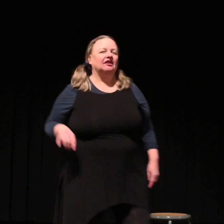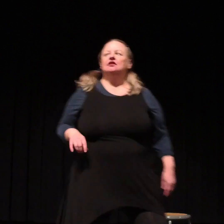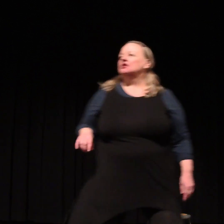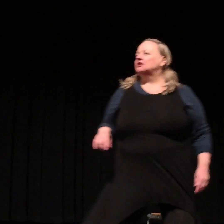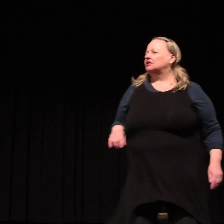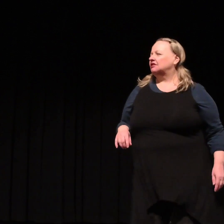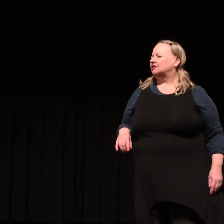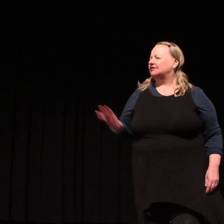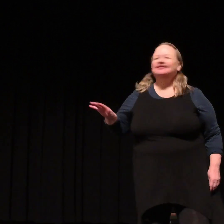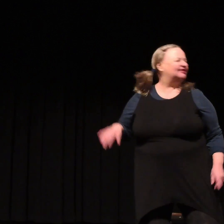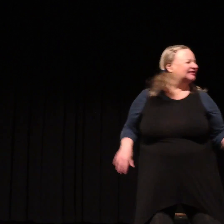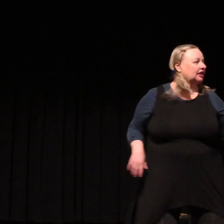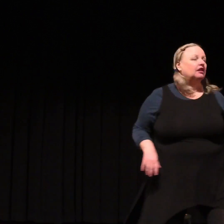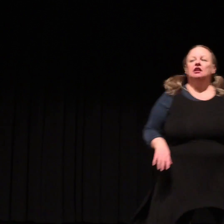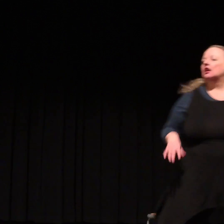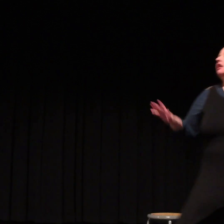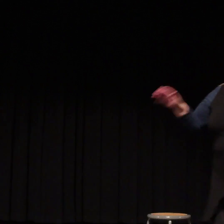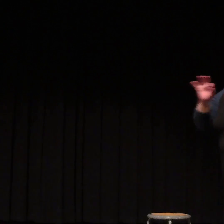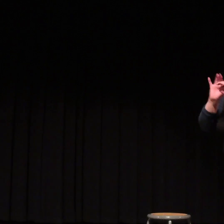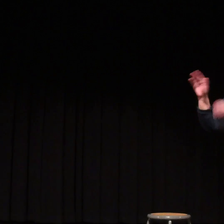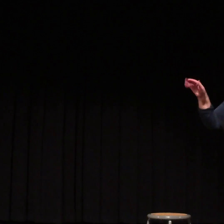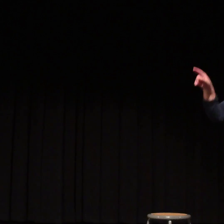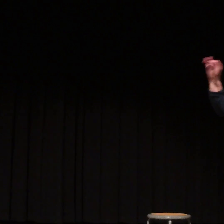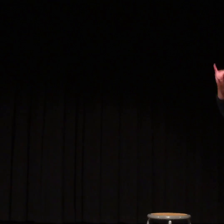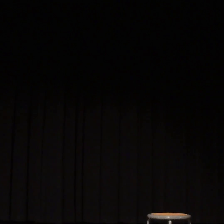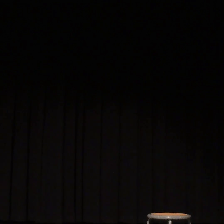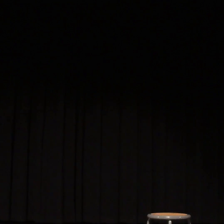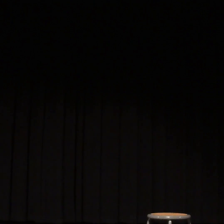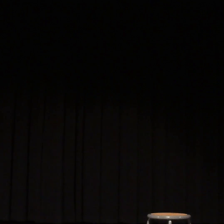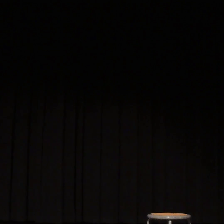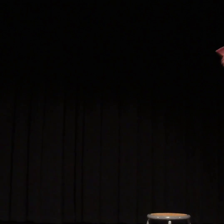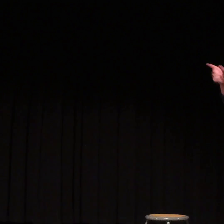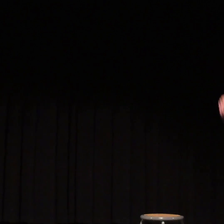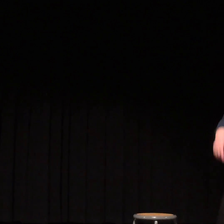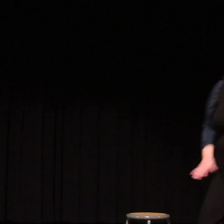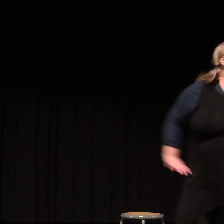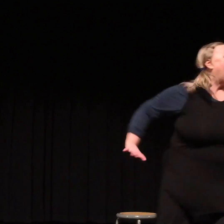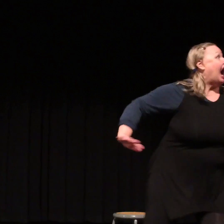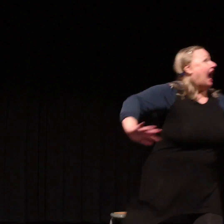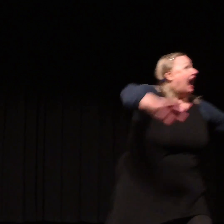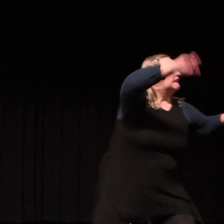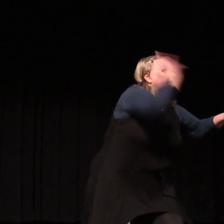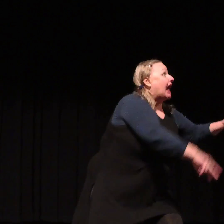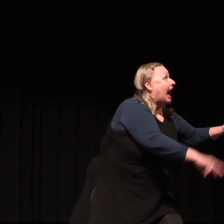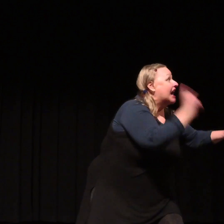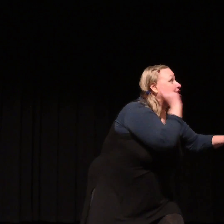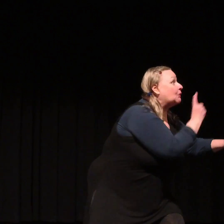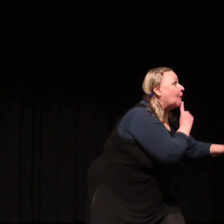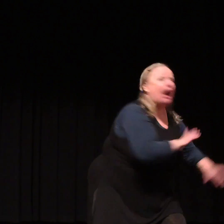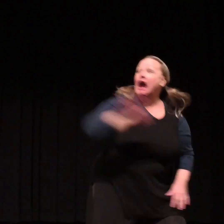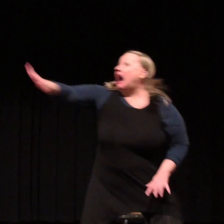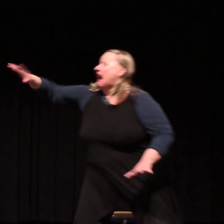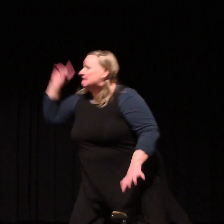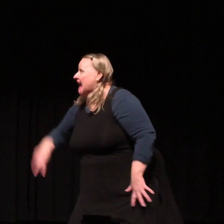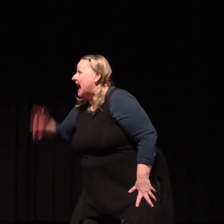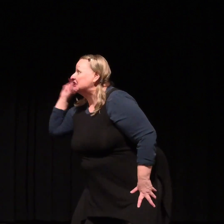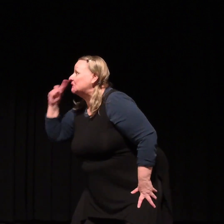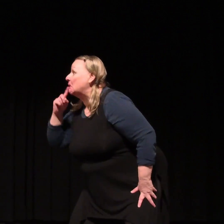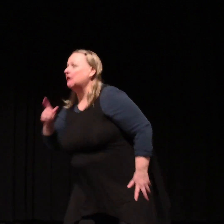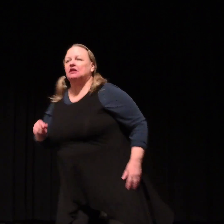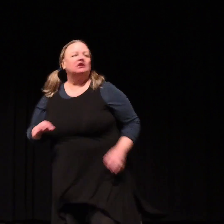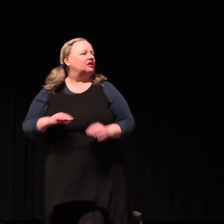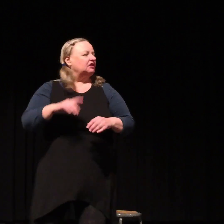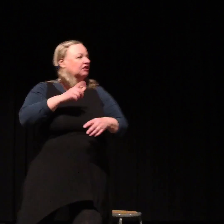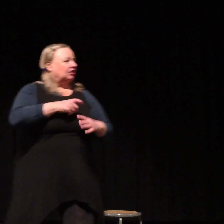L'arbre qui était votre là? Hein? Quoi? Hein? Ah, l'interprète. Oui, c'est parce que l'arbre est sourd. Ah! Quoi? L'arbre